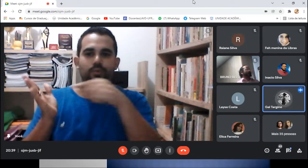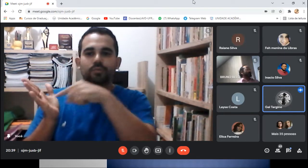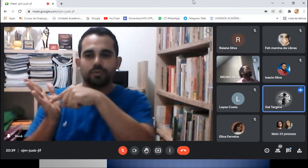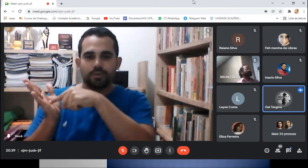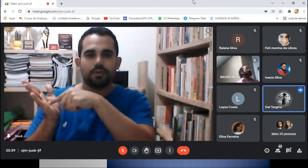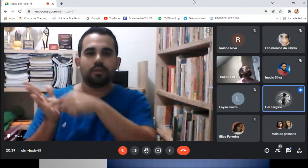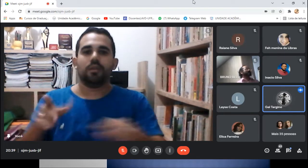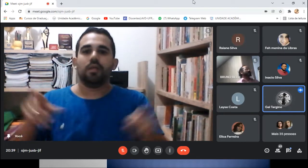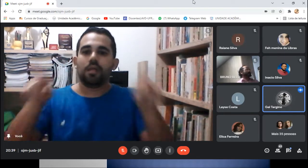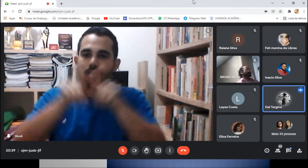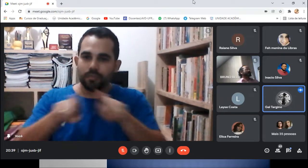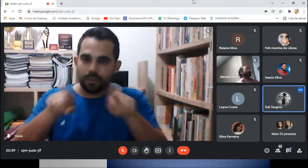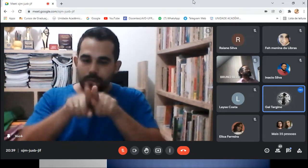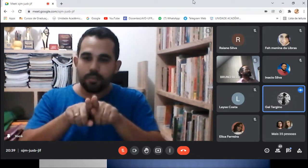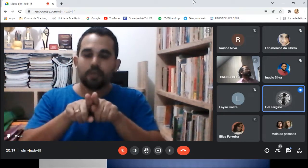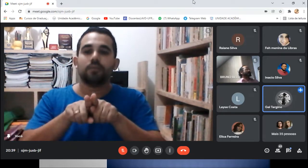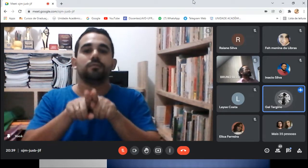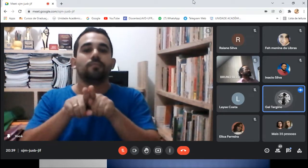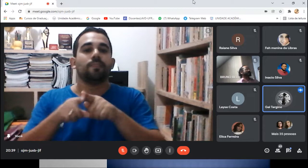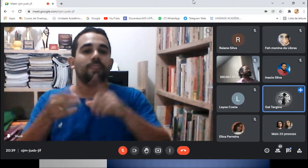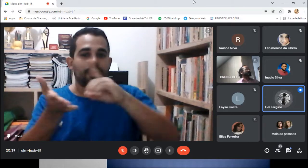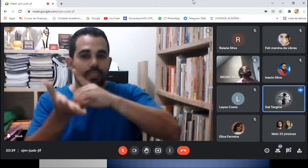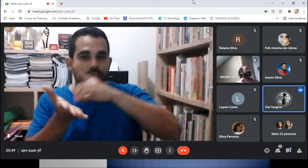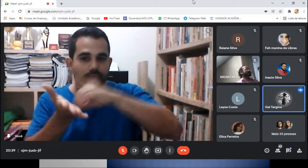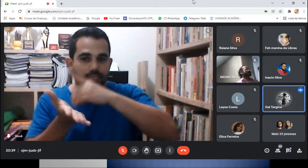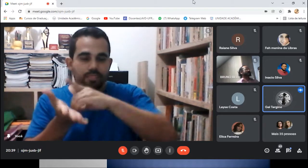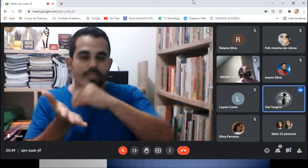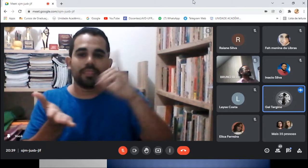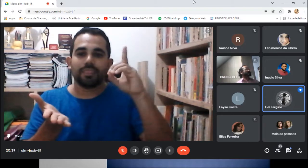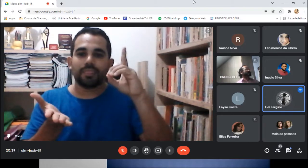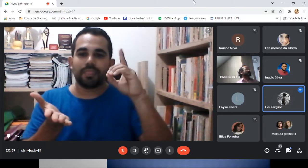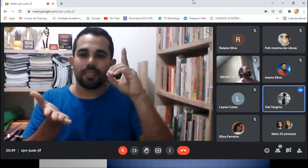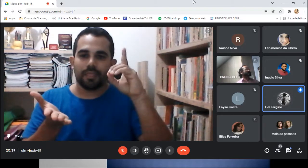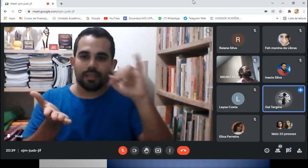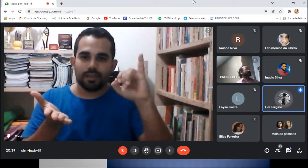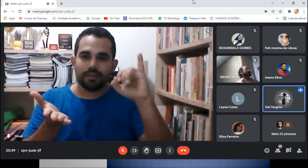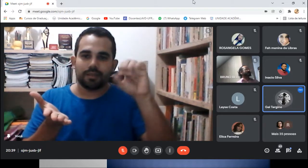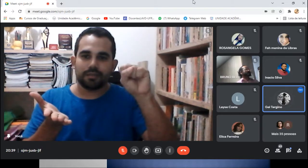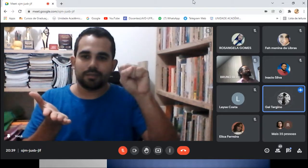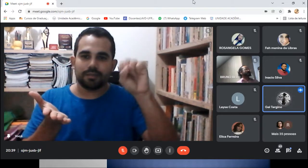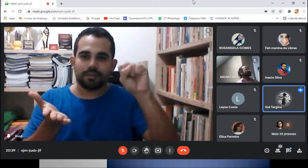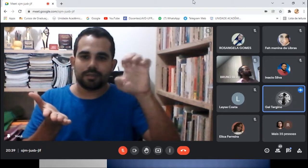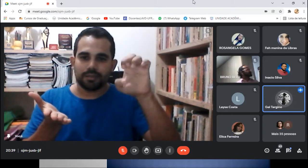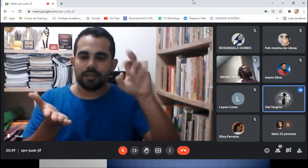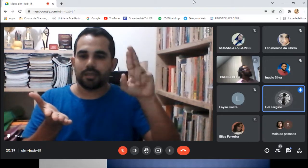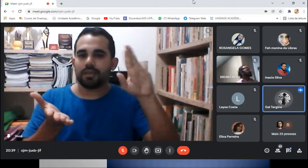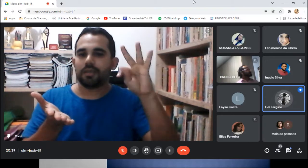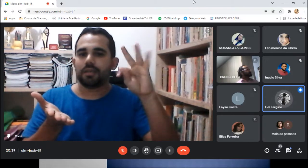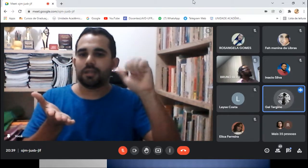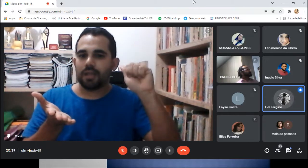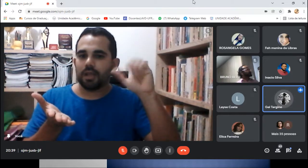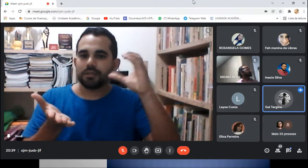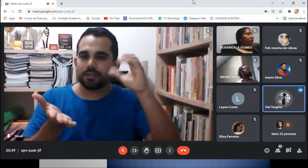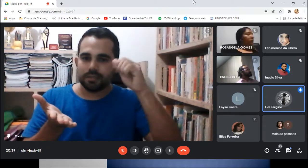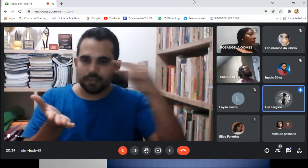esse assunto, a gente vai estar interagindo também, né? Eu expliquei o conceito do dicionário